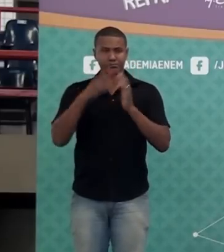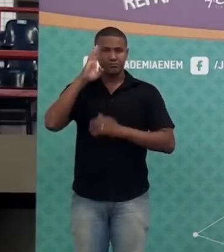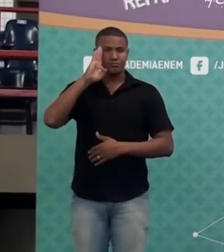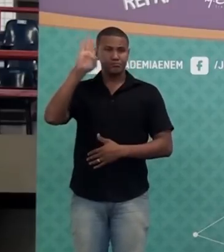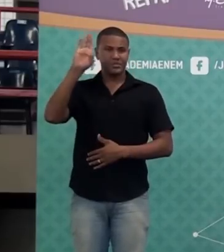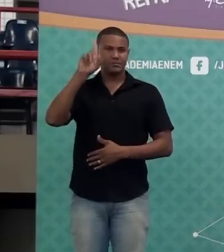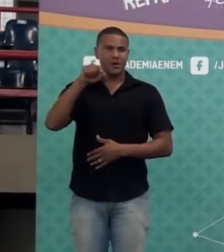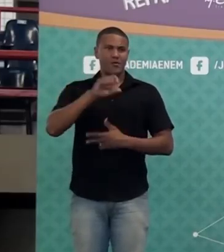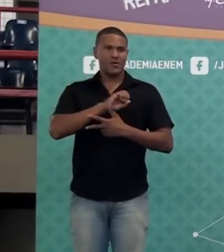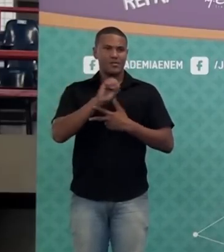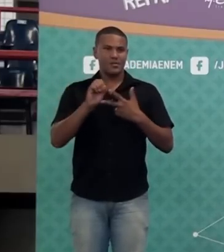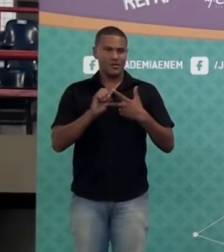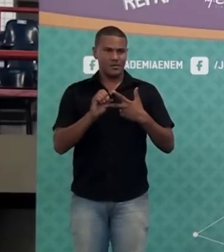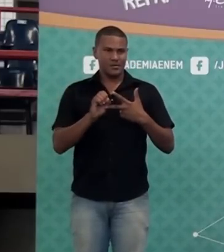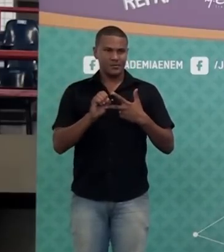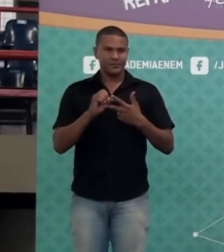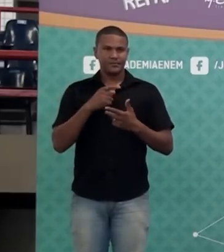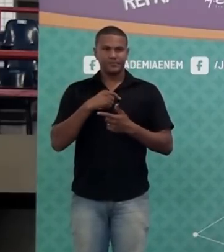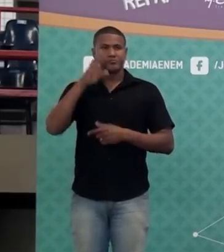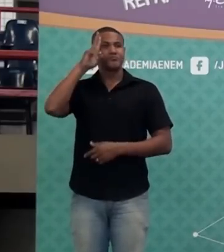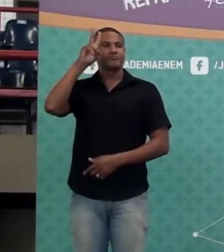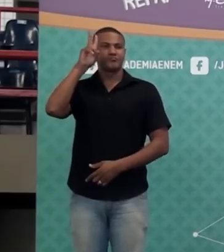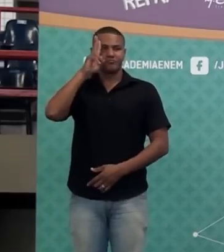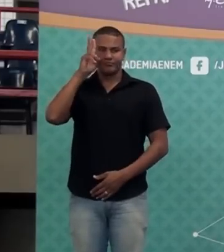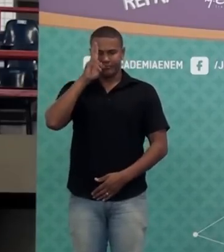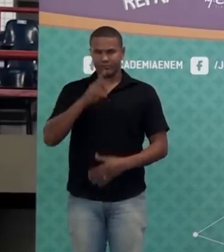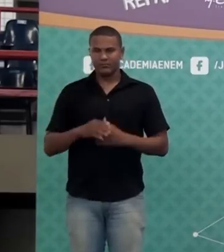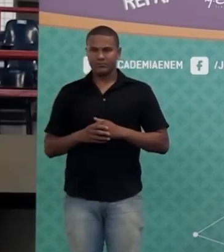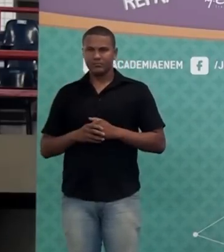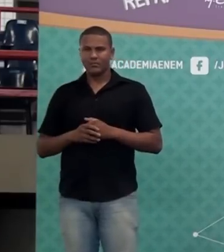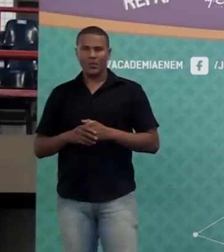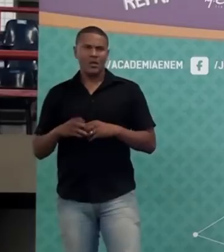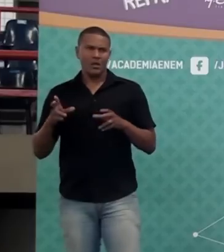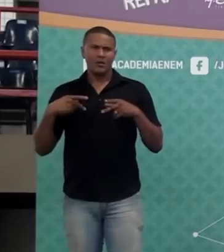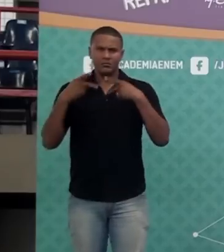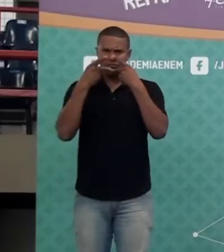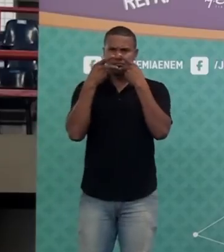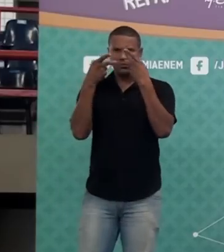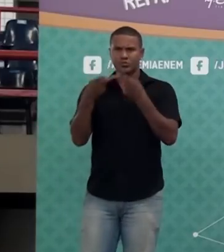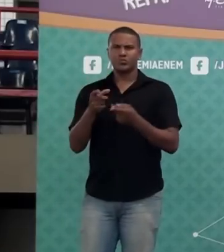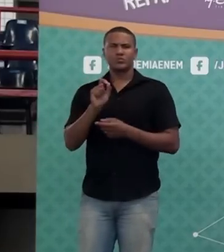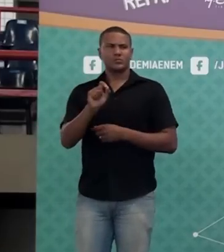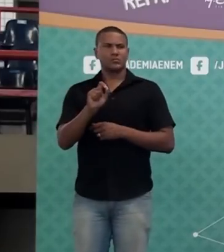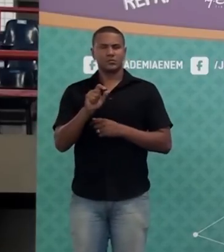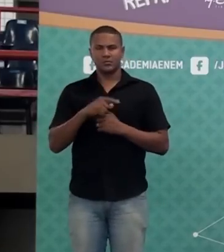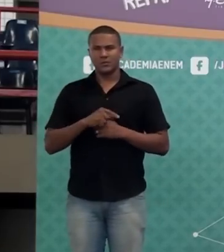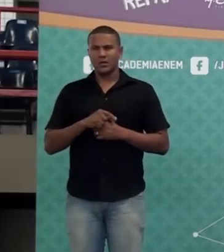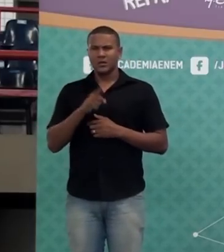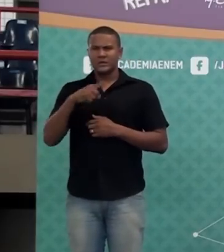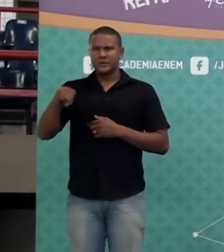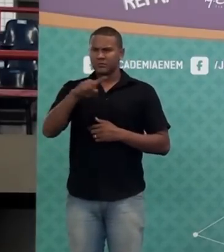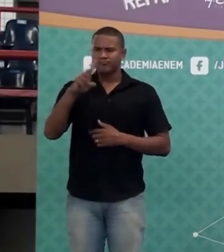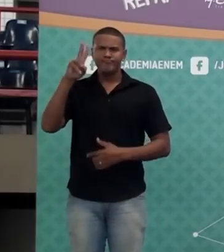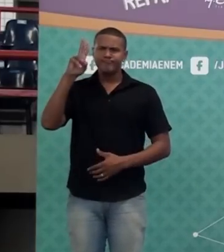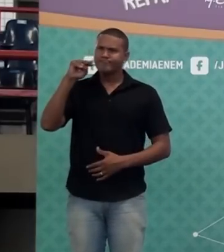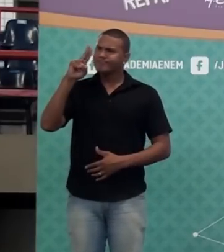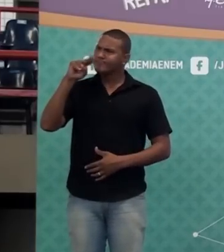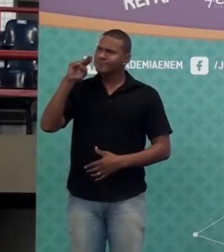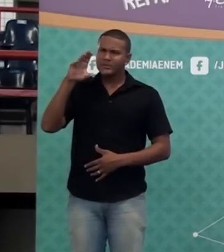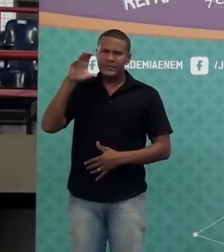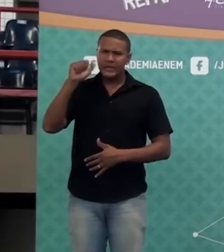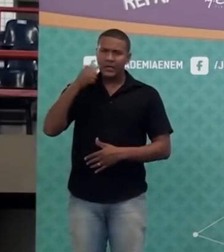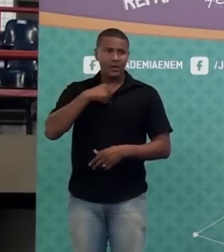lembrar para eu começar a aula propriamente dita. Eu disse para vocês que nunca vocês copiem